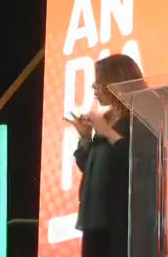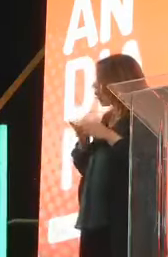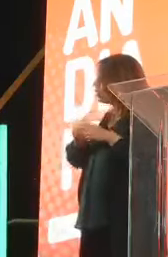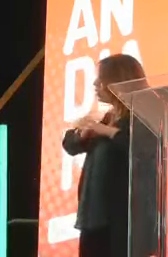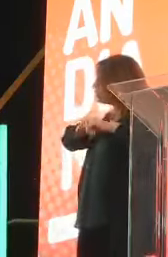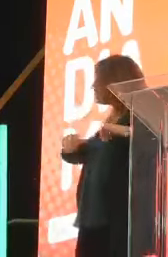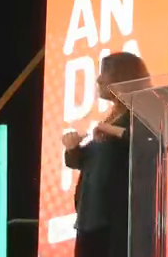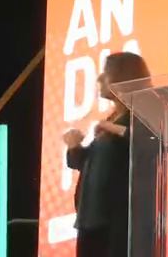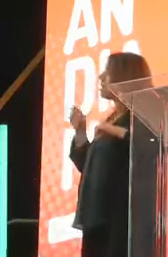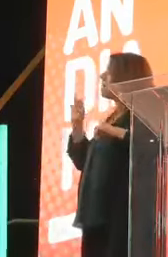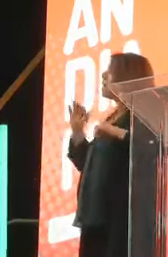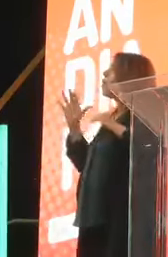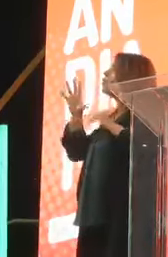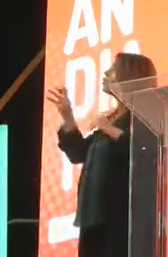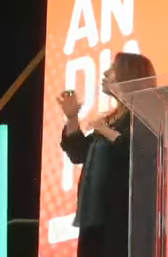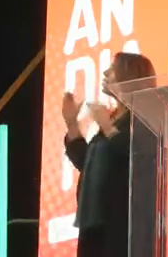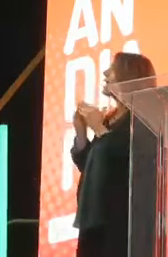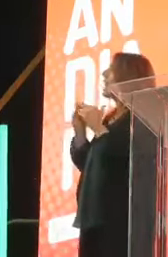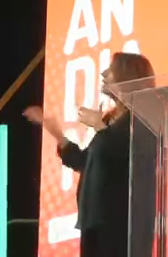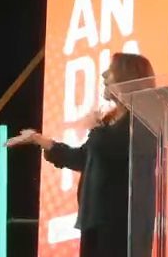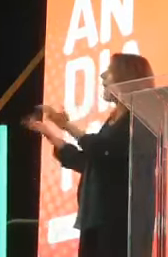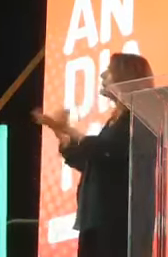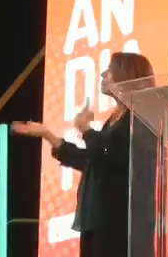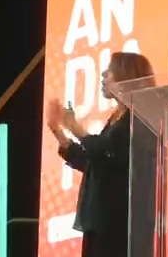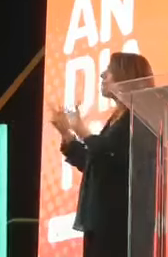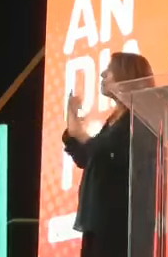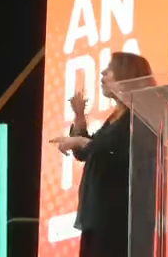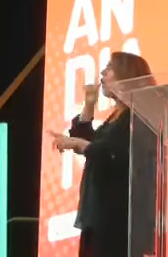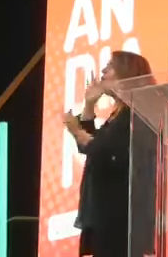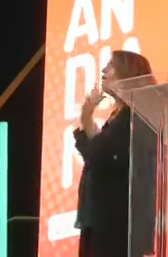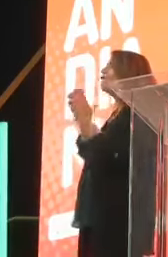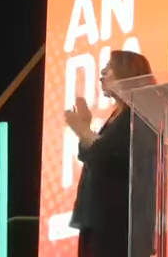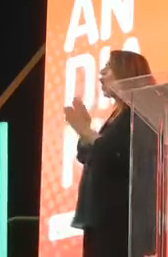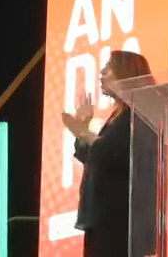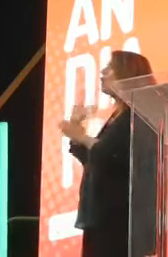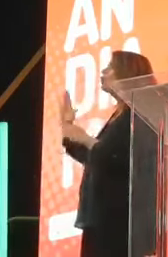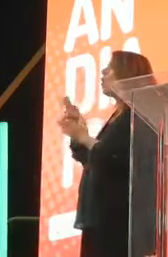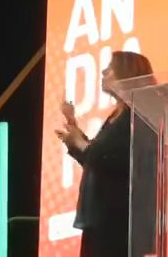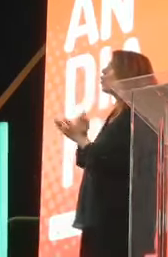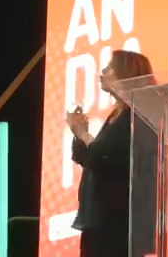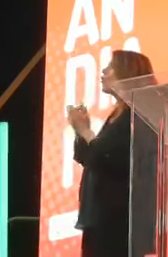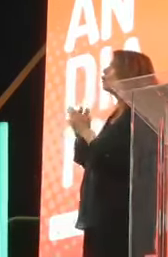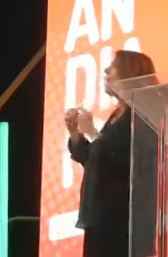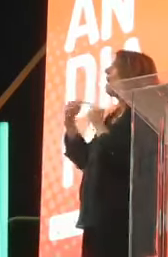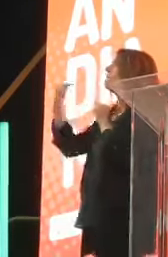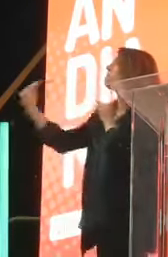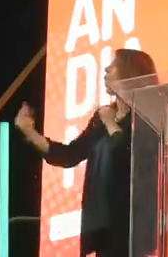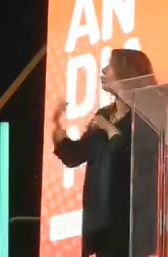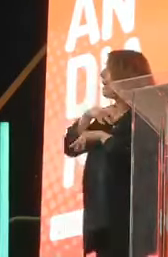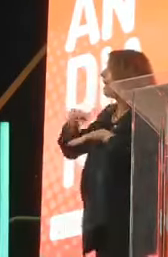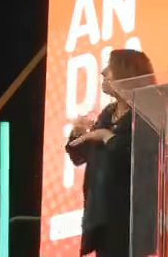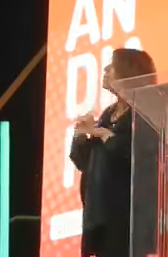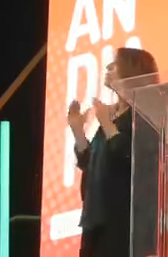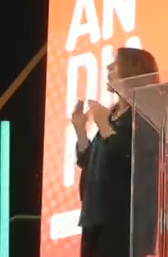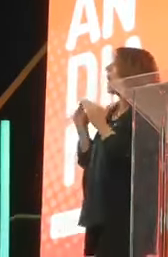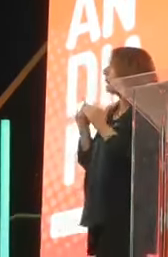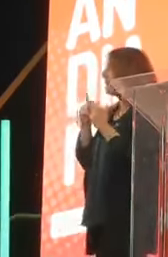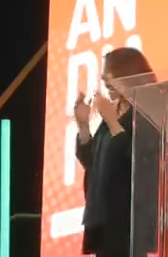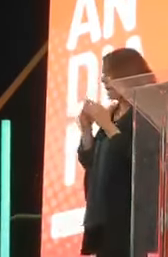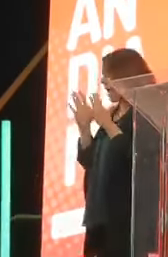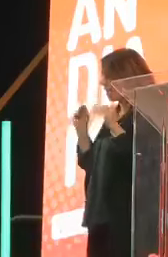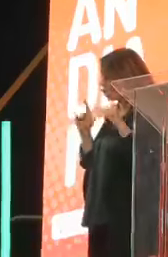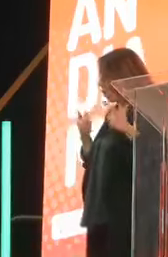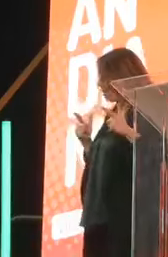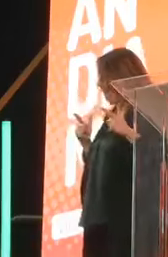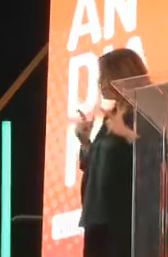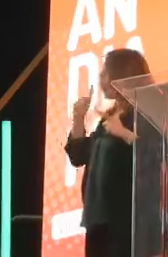500 case per il folle progetto del ponte, mentre è ministro della casa e sulla casa non hanno fatto niente per un anno e mezzo, se